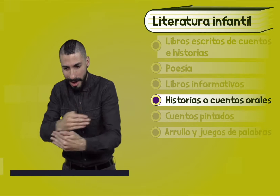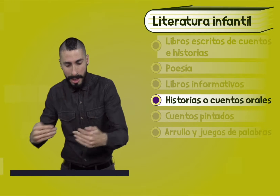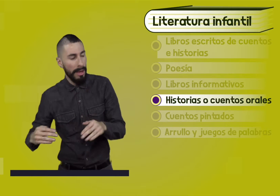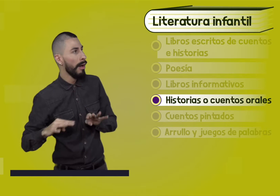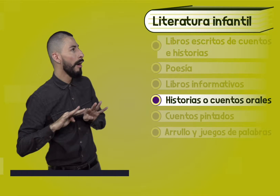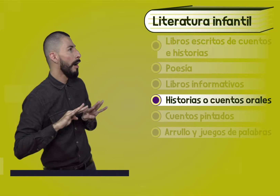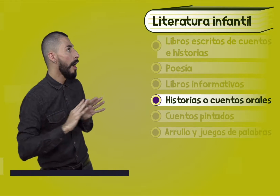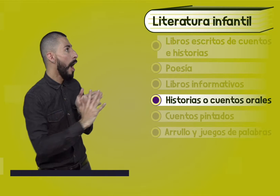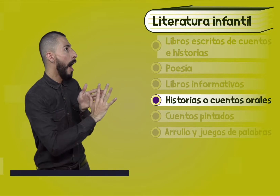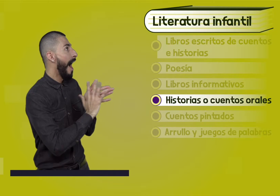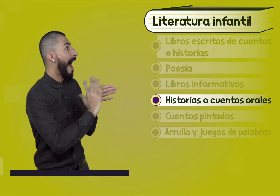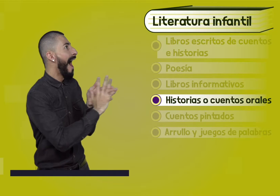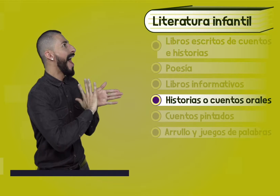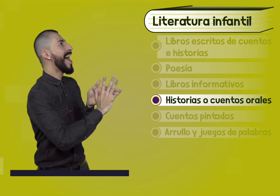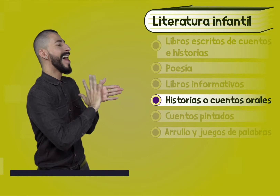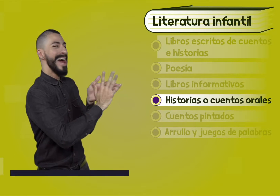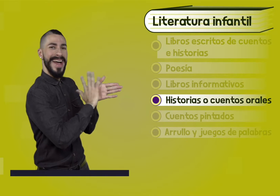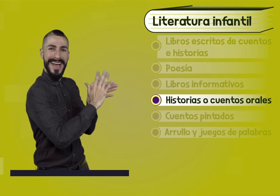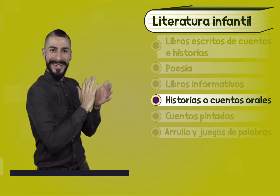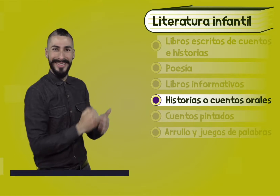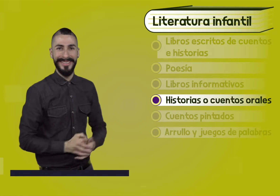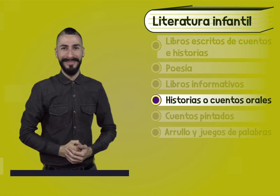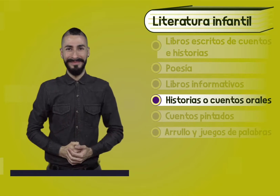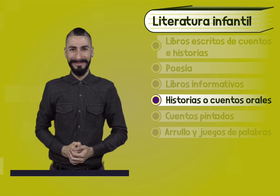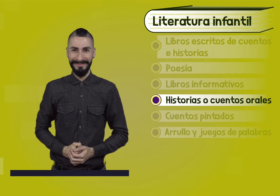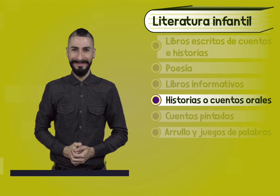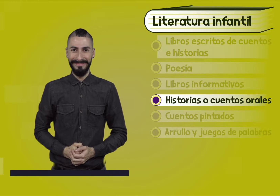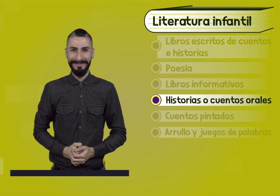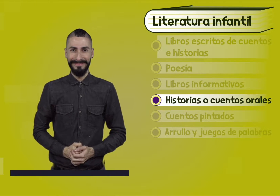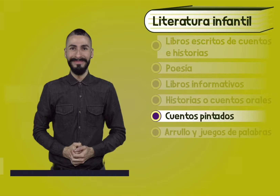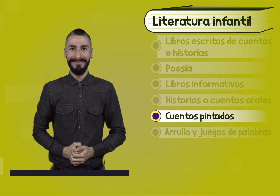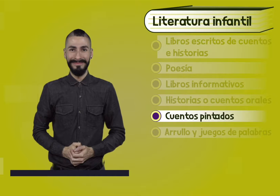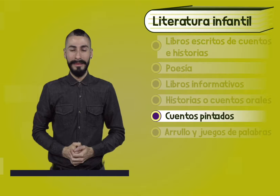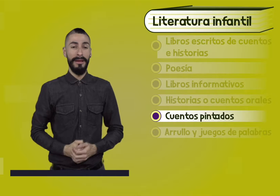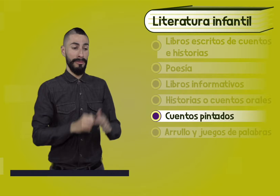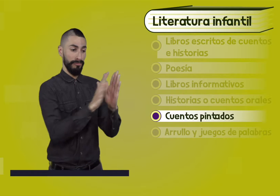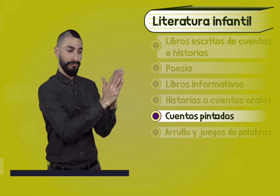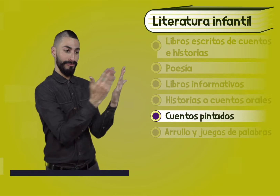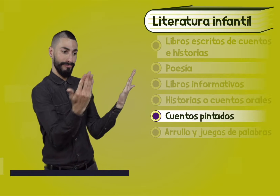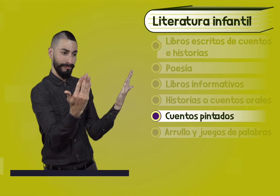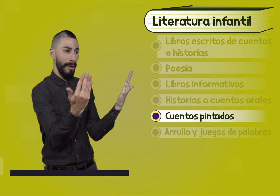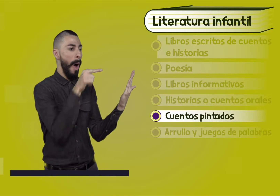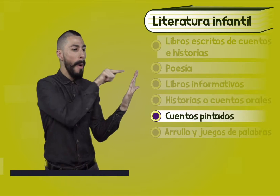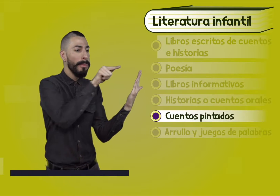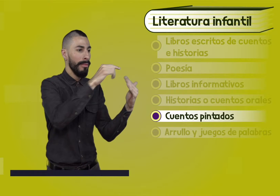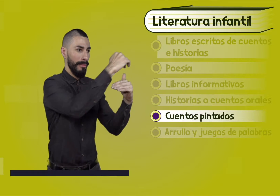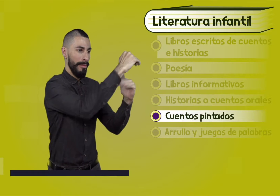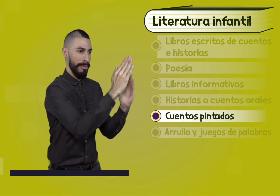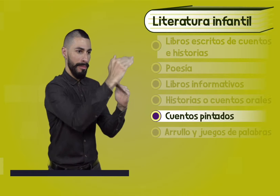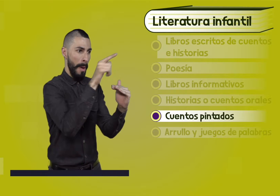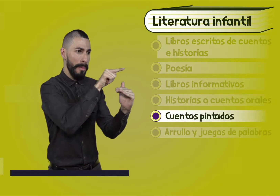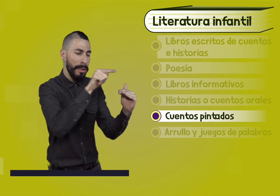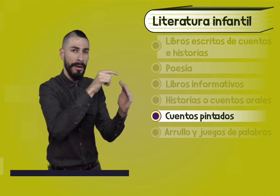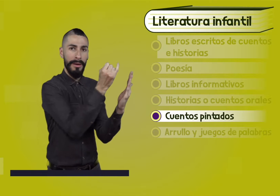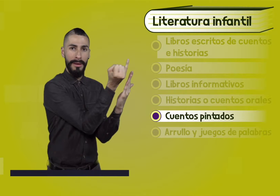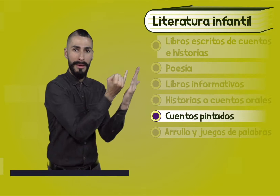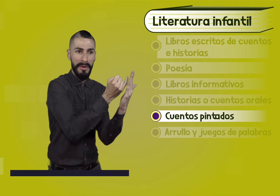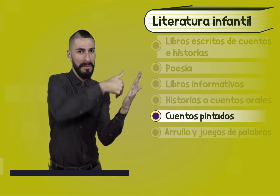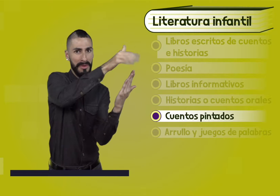sido transmitidas de generación en generación. Cuentos pintados, es decir, libros sin